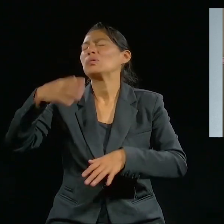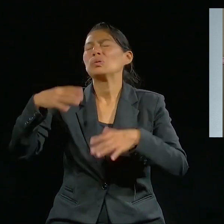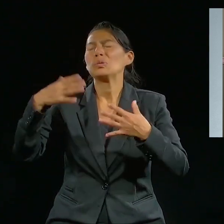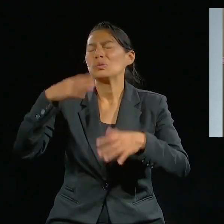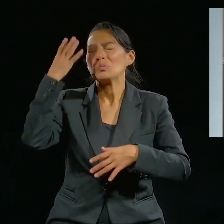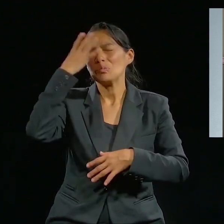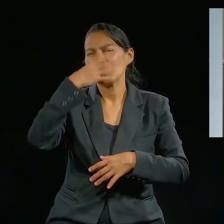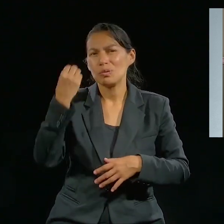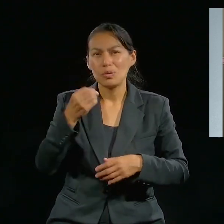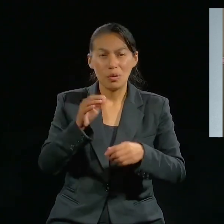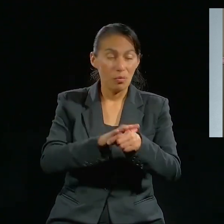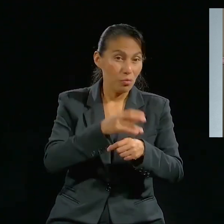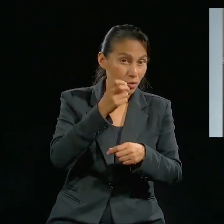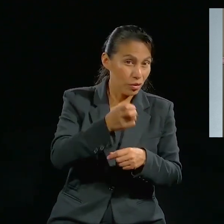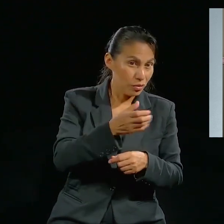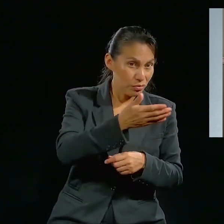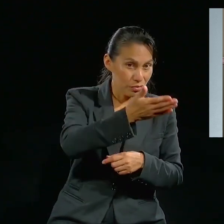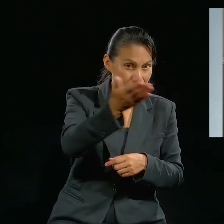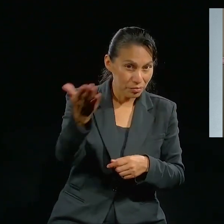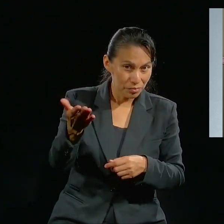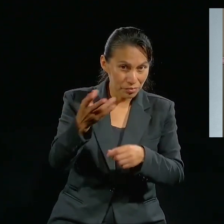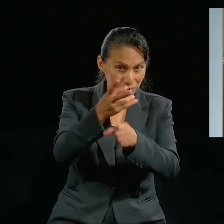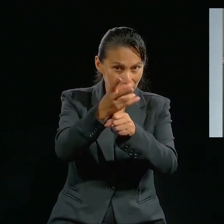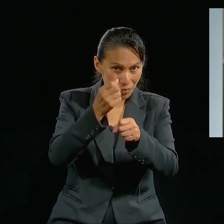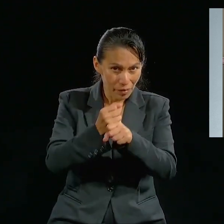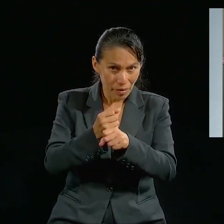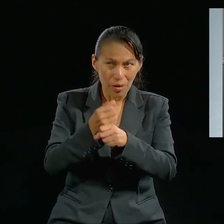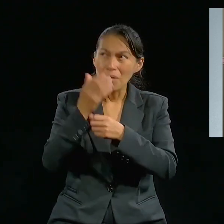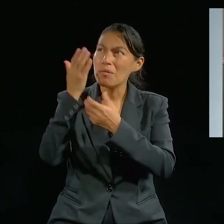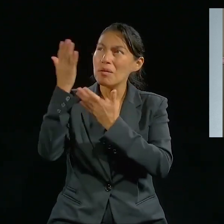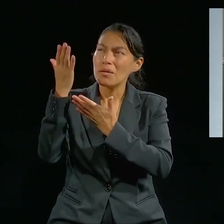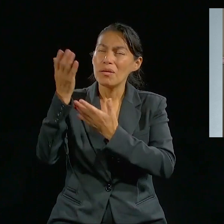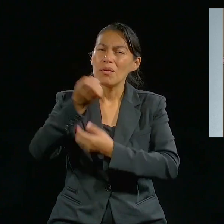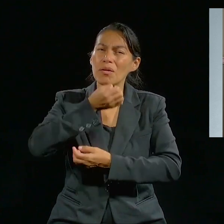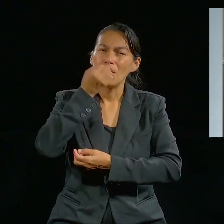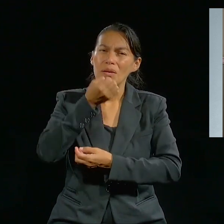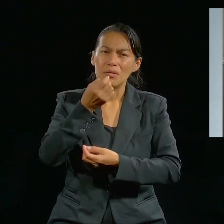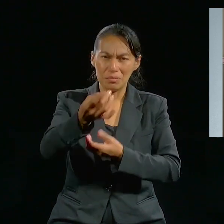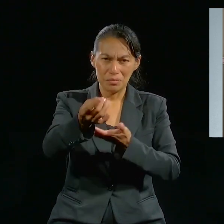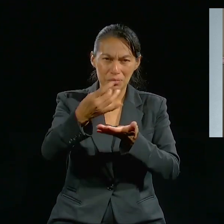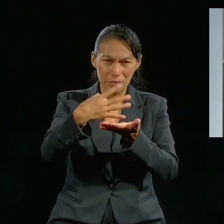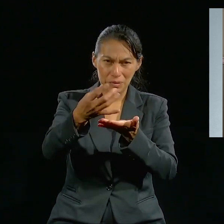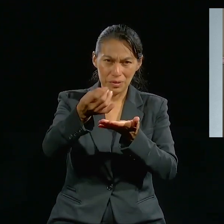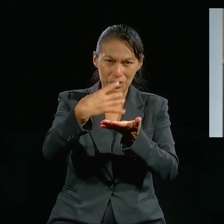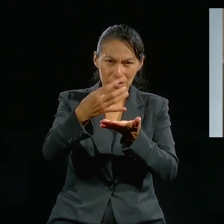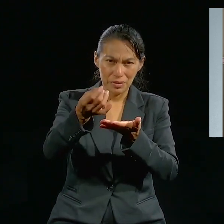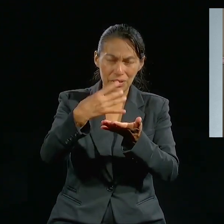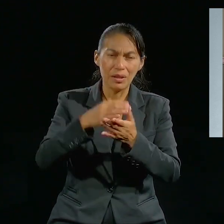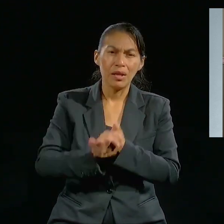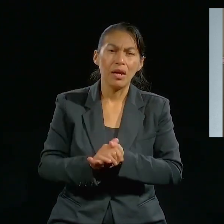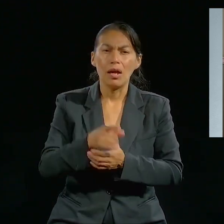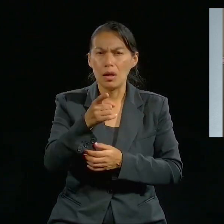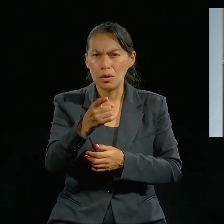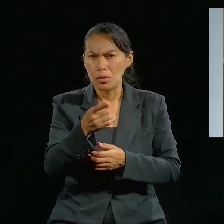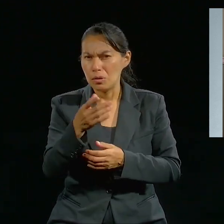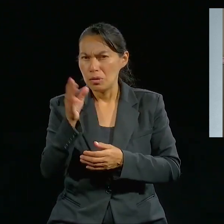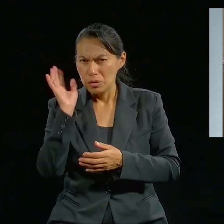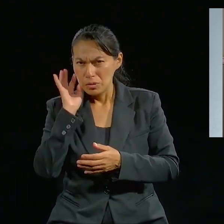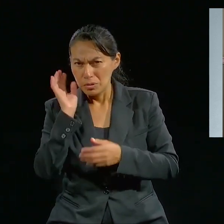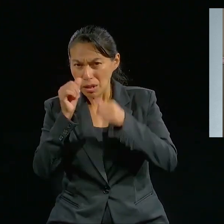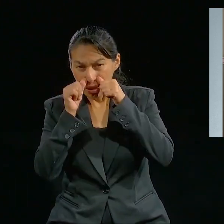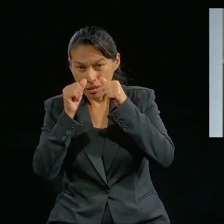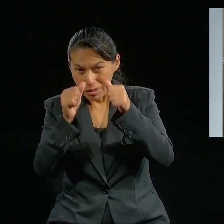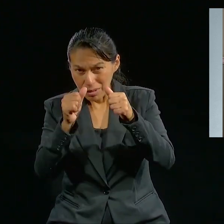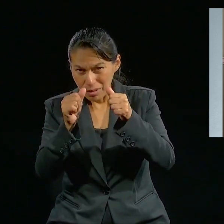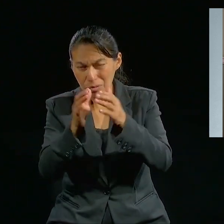los que nos escuchan, los que nos ven, que envíen sus pedidos de oración y si tú nos estás escuchando, únete a